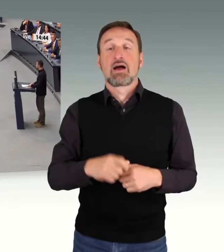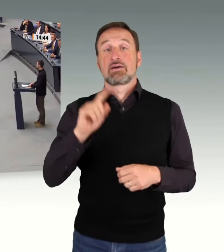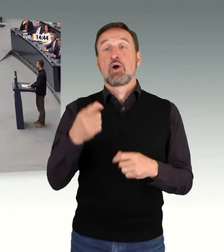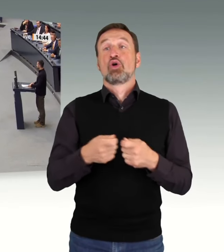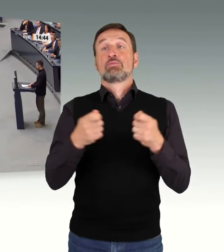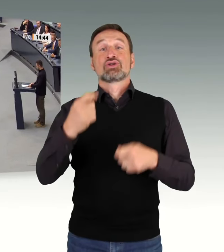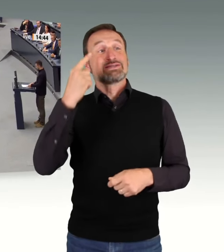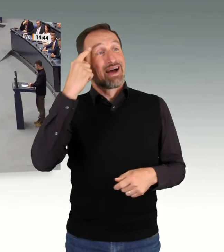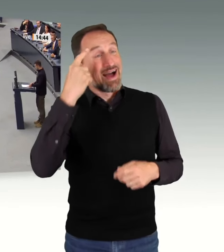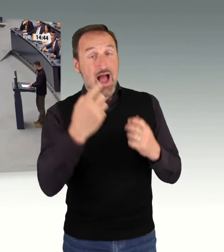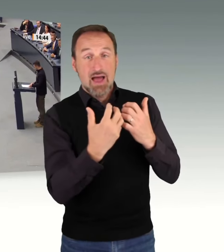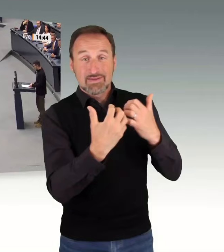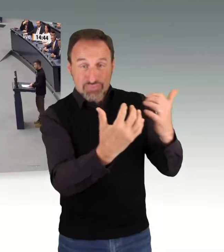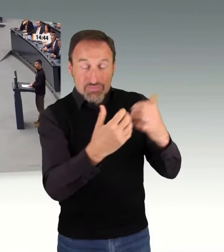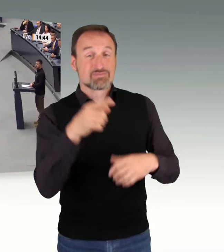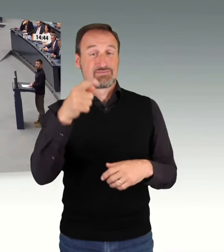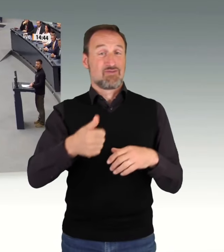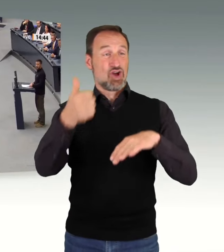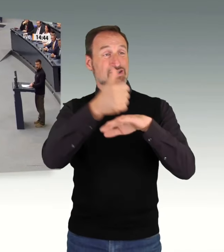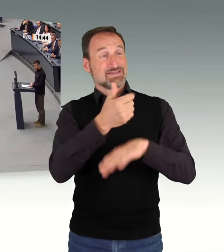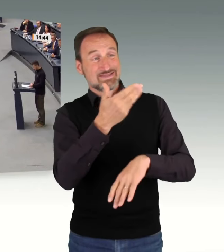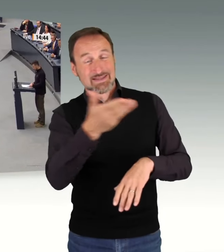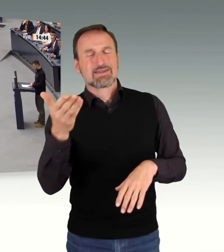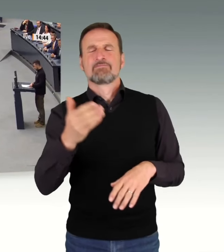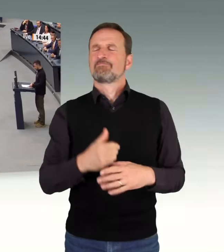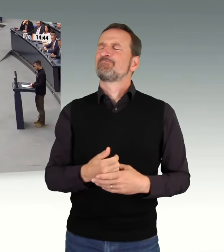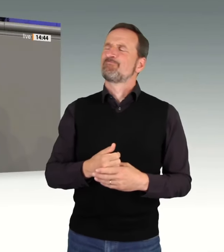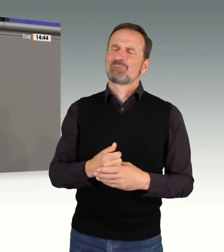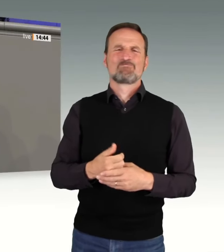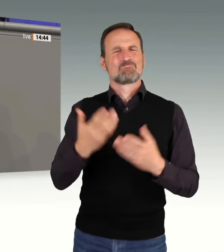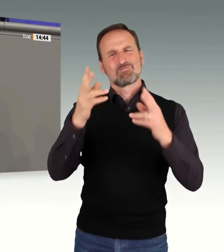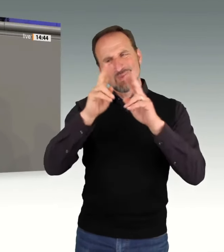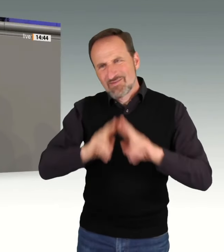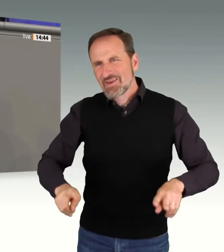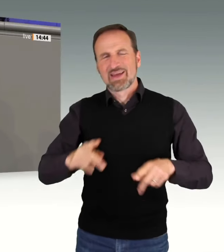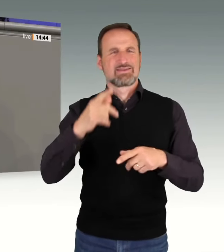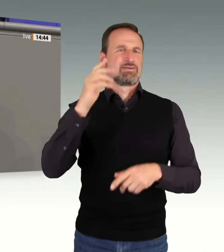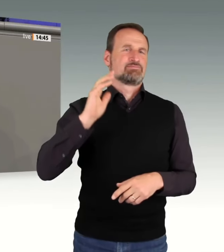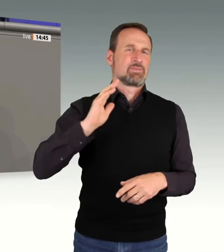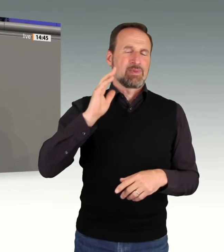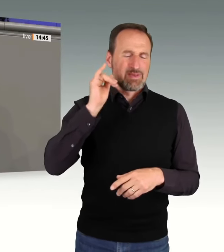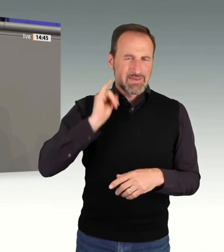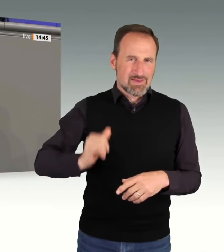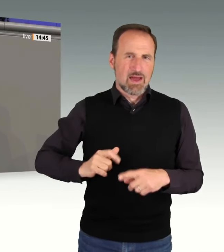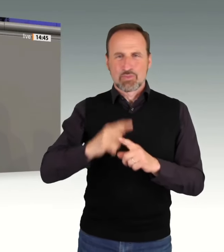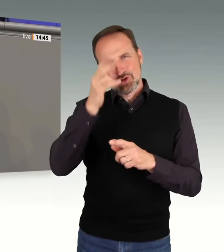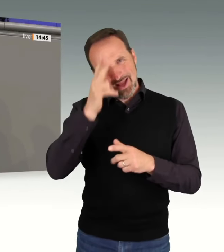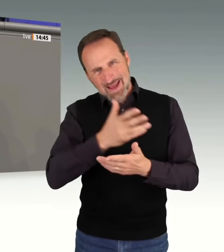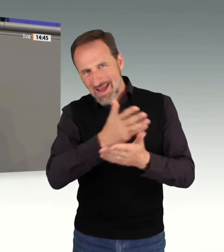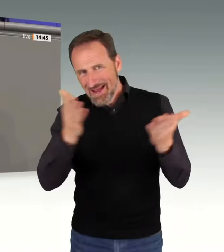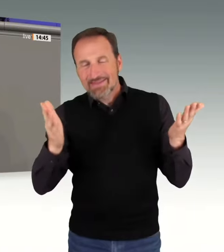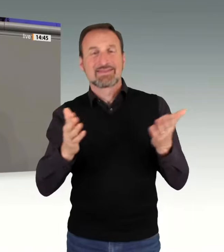Bundesrates, verehrte Damen und Herren, verehrte Abgeordnete, verehrte